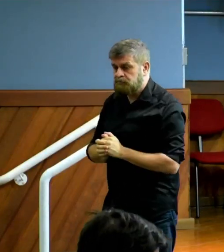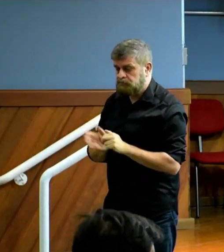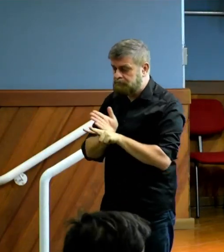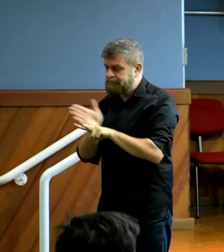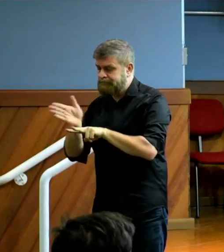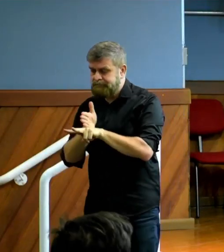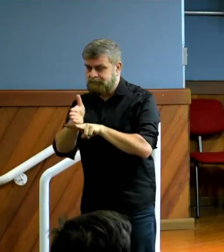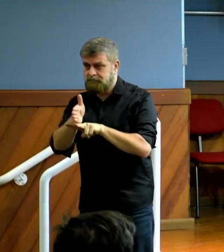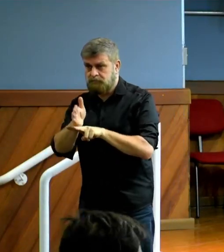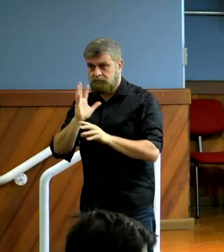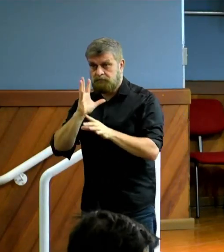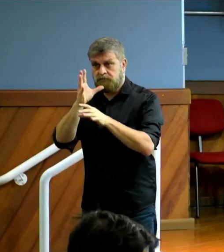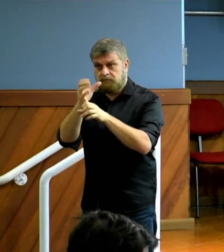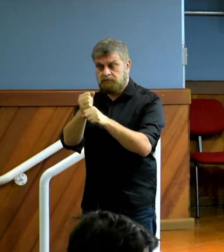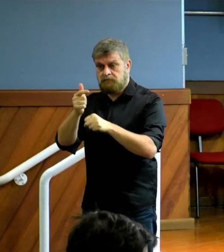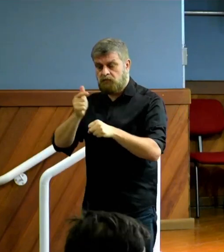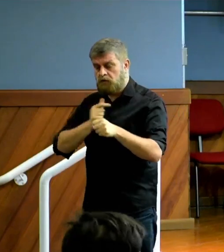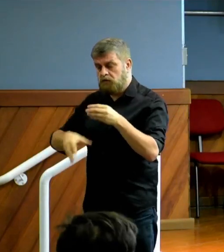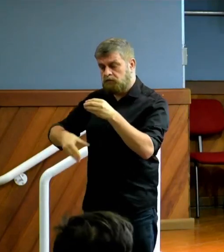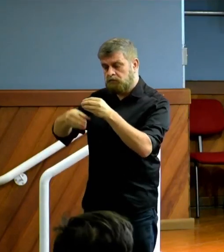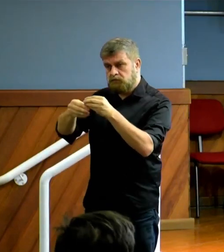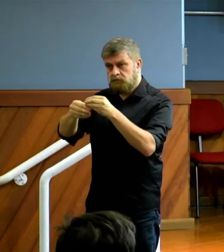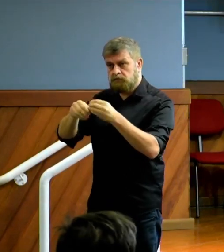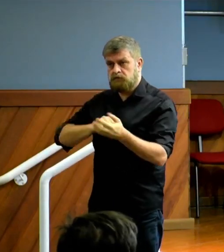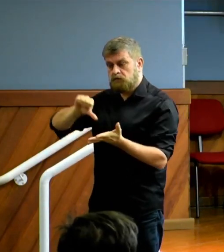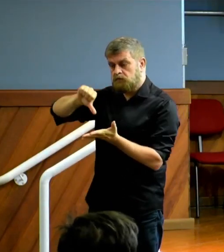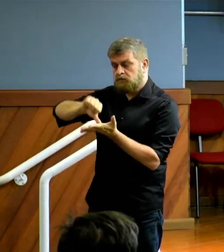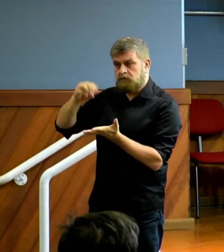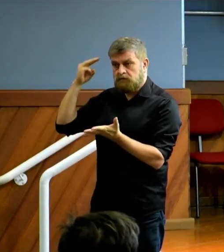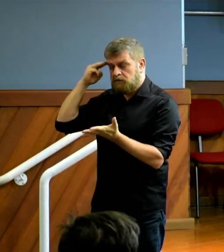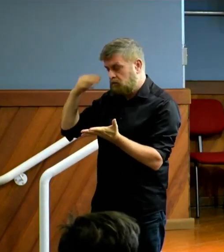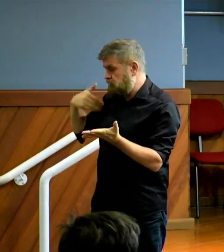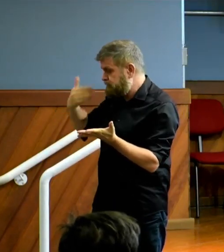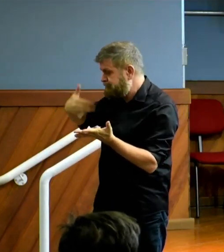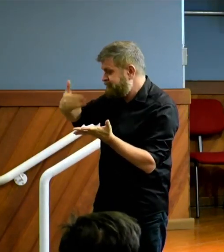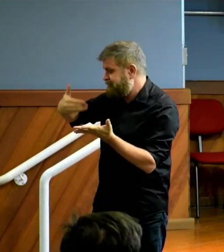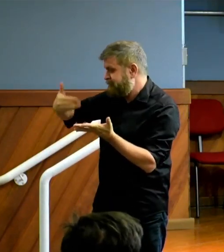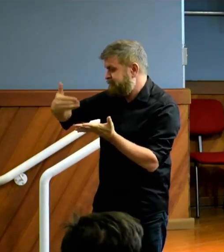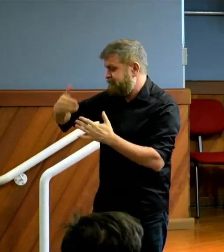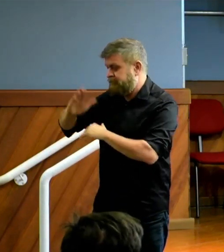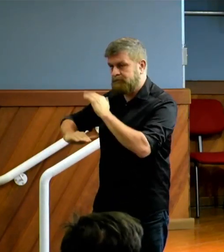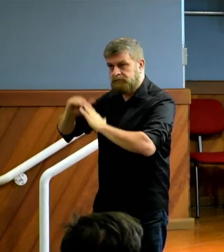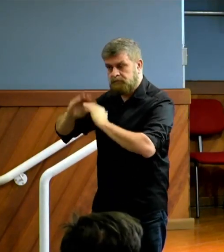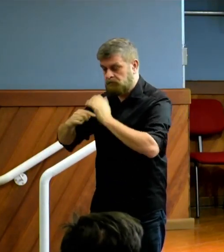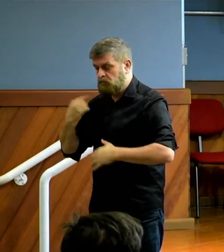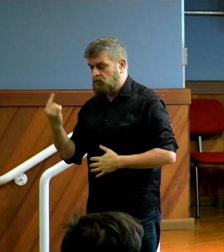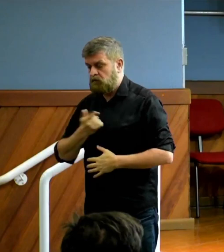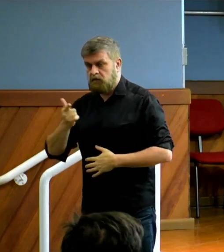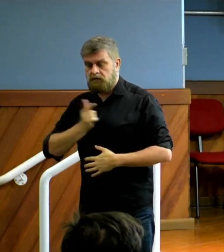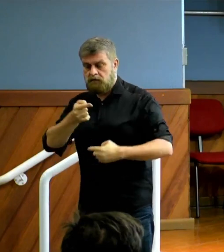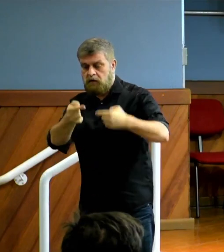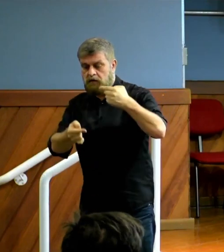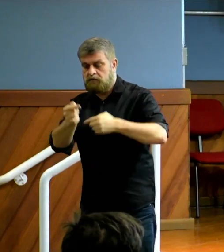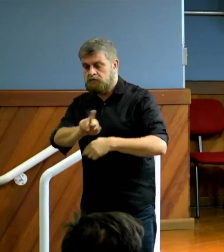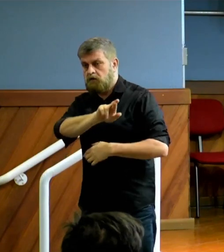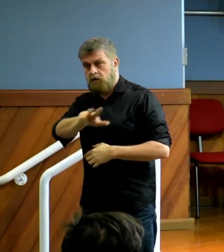são conjuntos que são incorporados pelo próprio centro ao longo das atividades que ele desenvolve. Porque é isso, né? A gente tem uma outra discussão